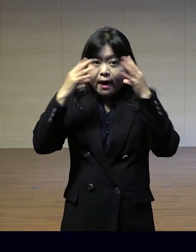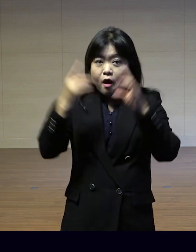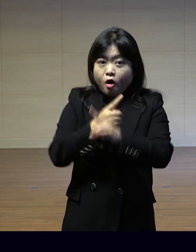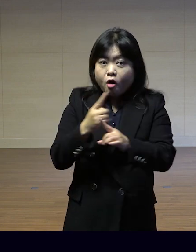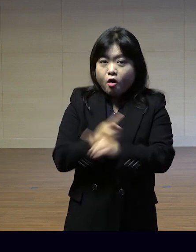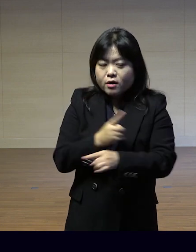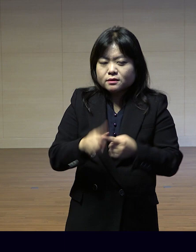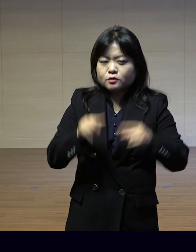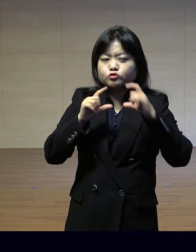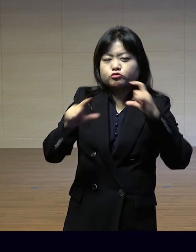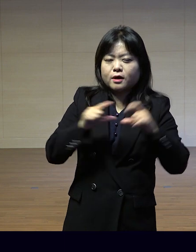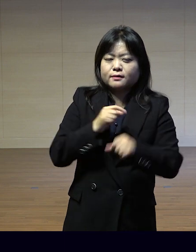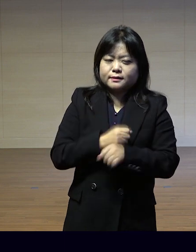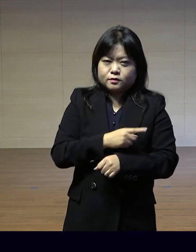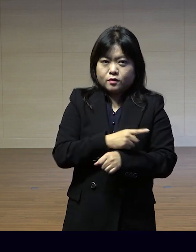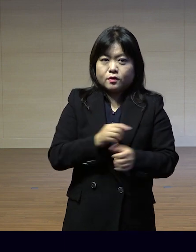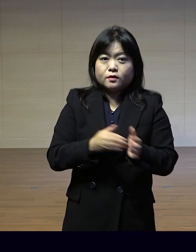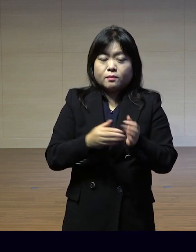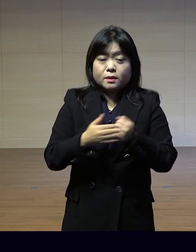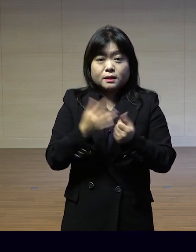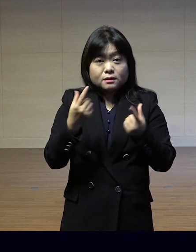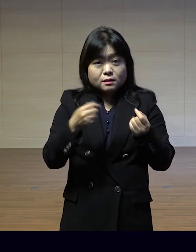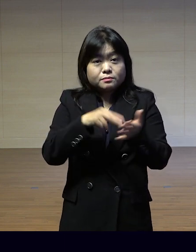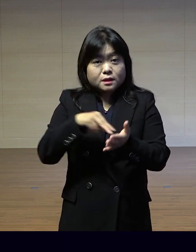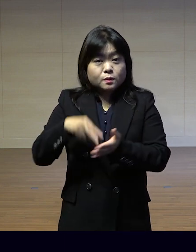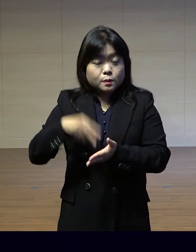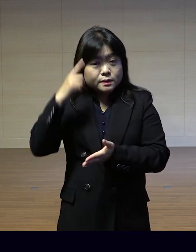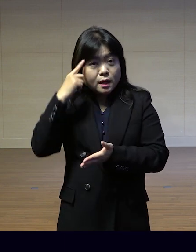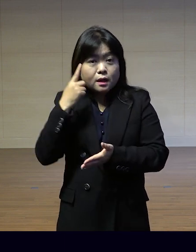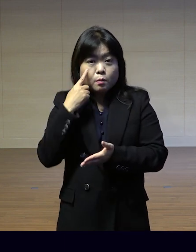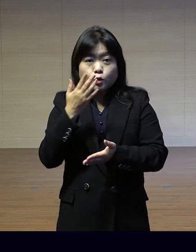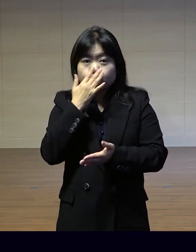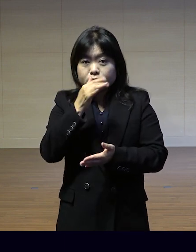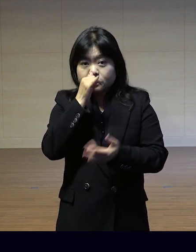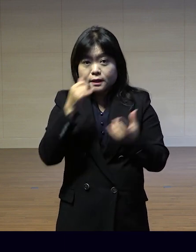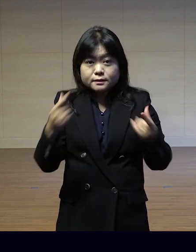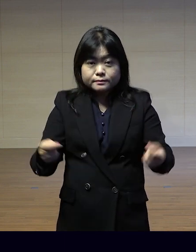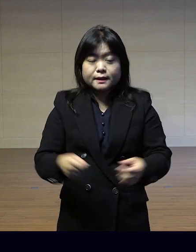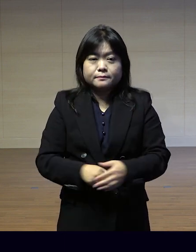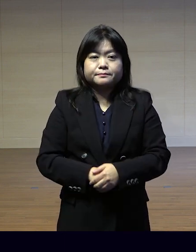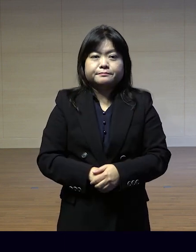주장했거든요. 그런 각도에서도 한번 생각해 볼 수 있지 않을까 그런 생각이 듭니다.